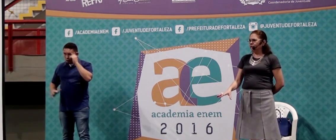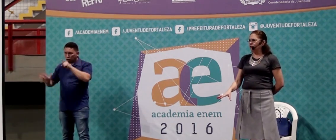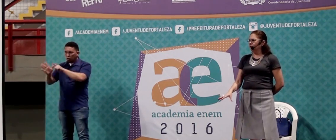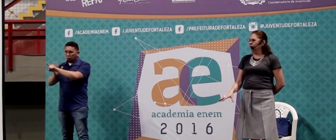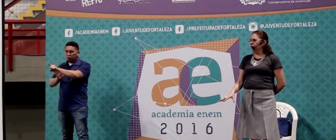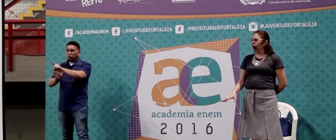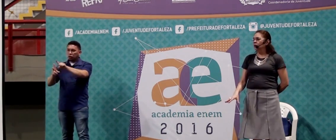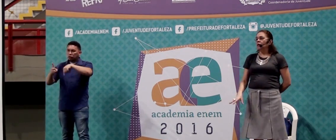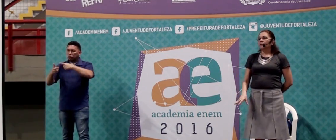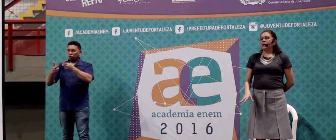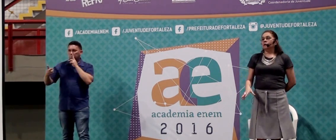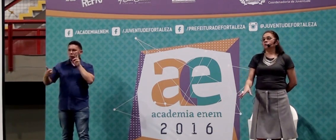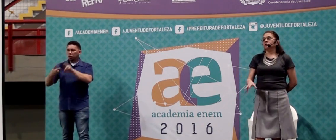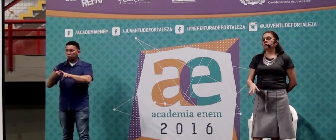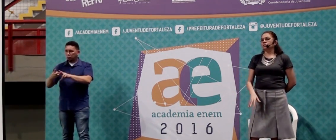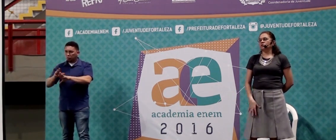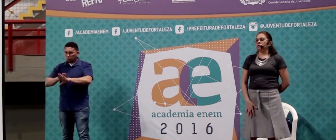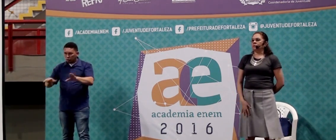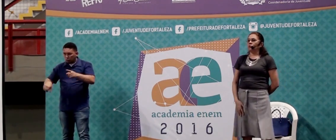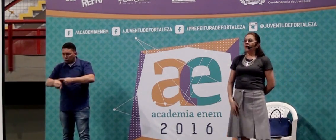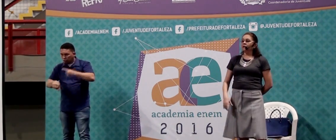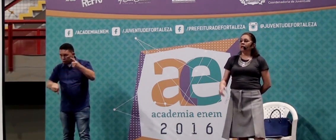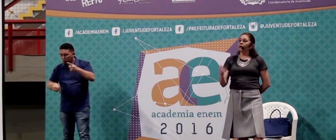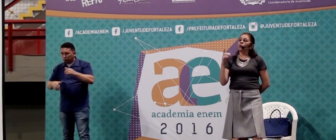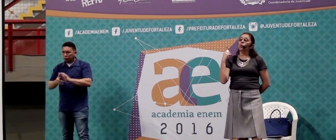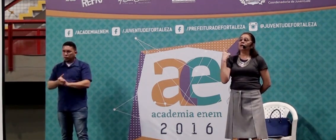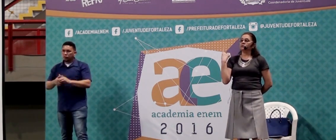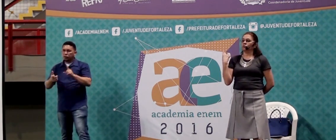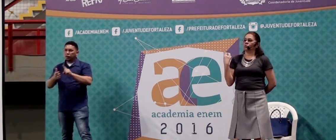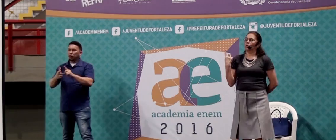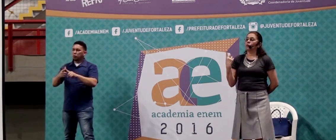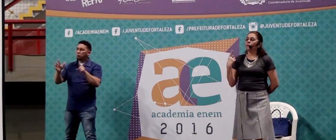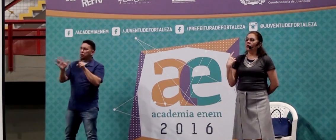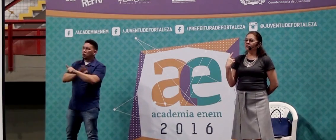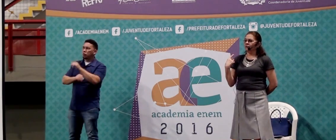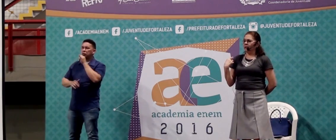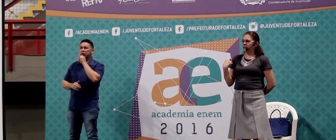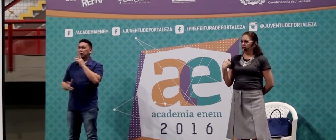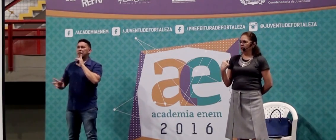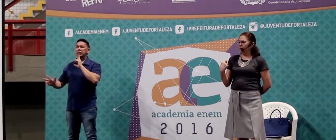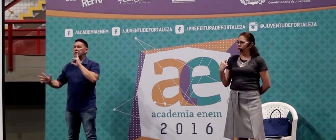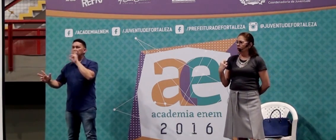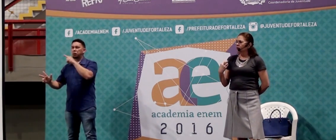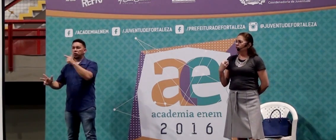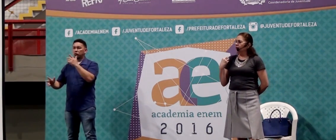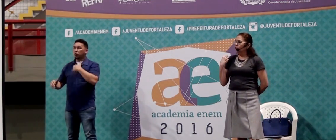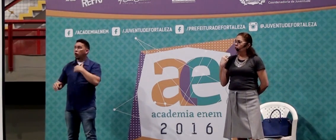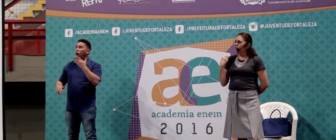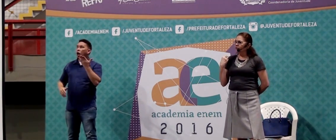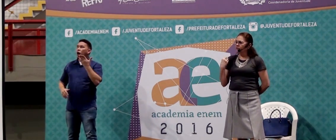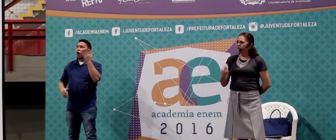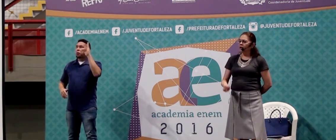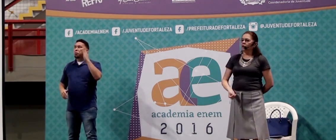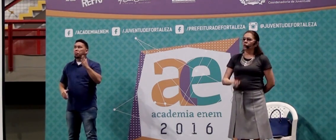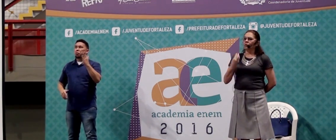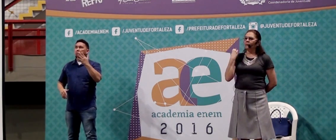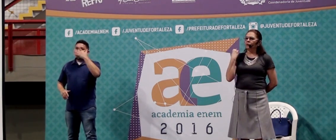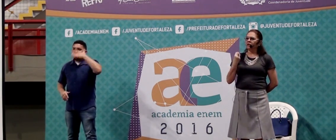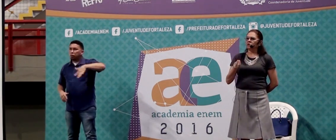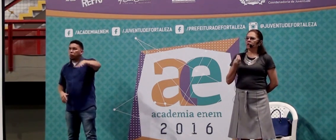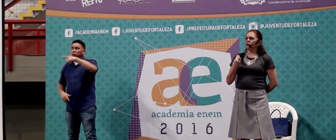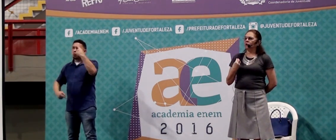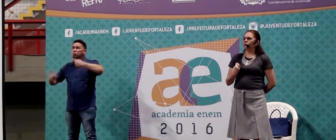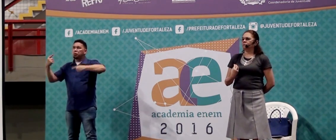meu desenvolvimento. Perguntas do tipo, até quando o povo brasileiro vai conviver com